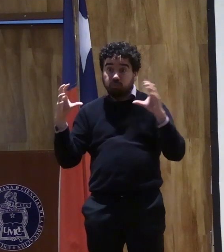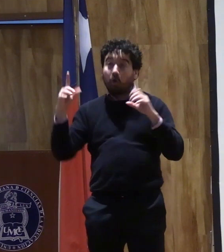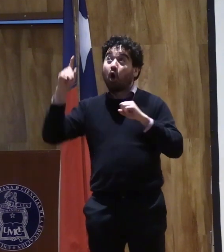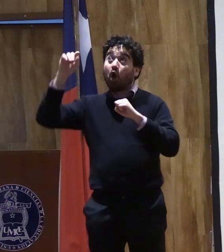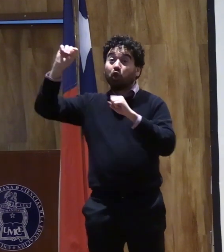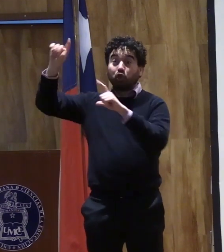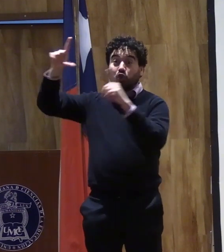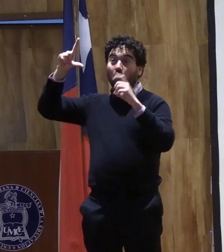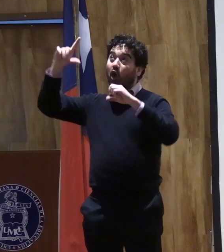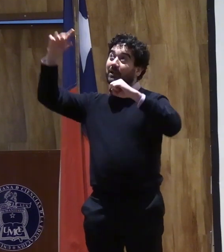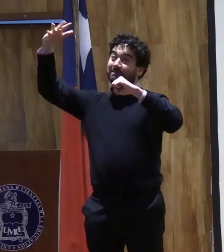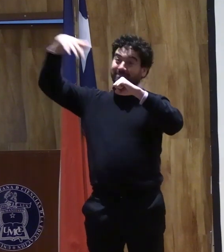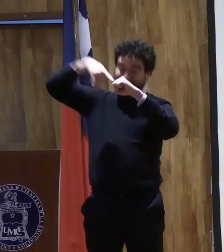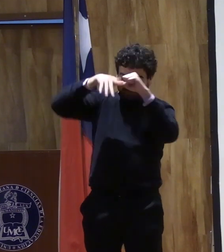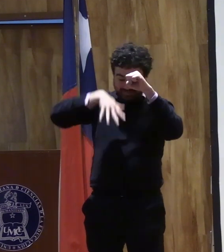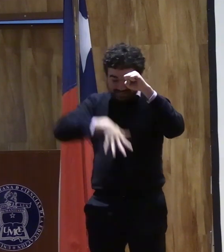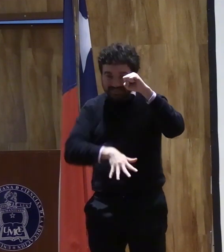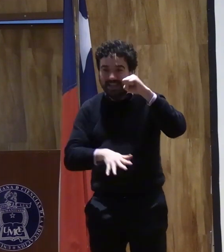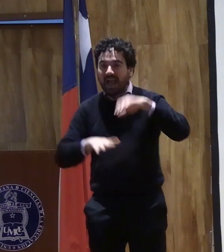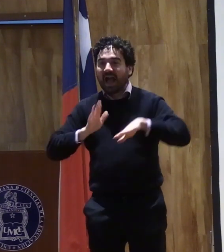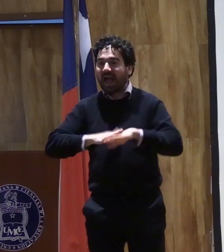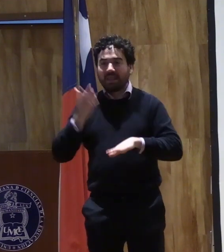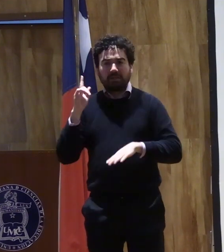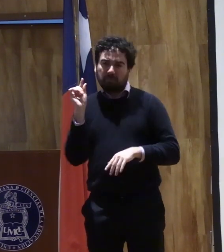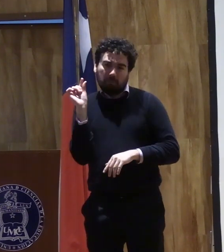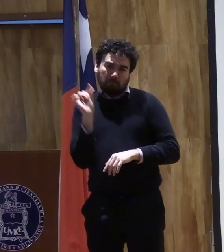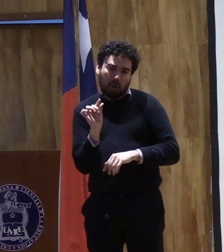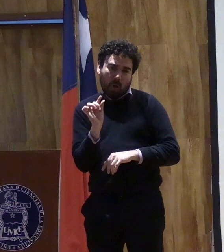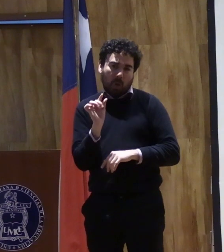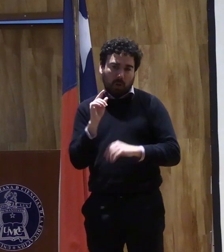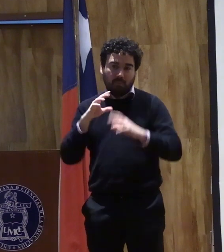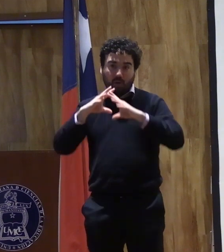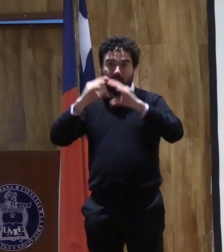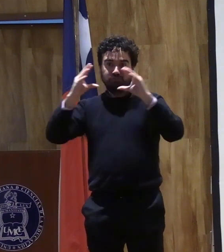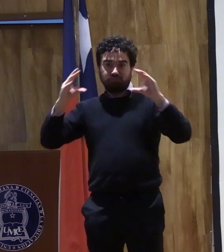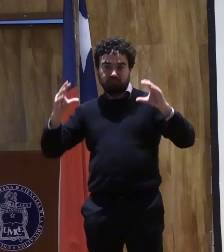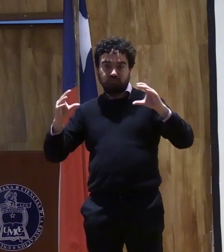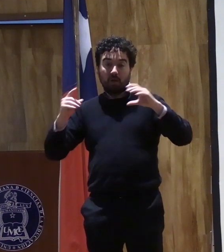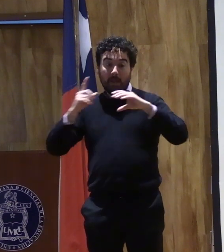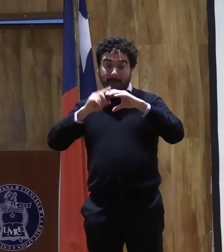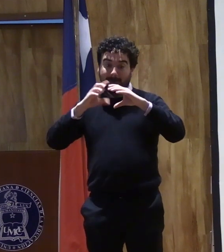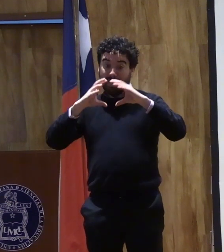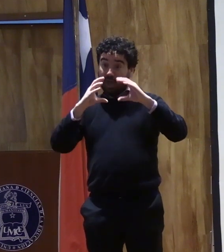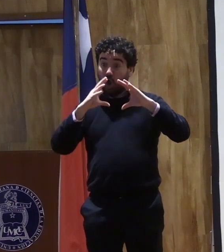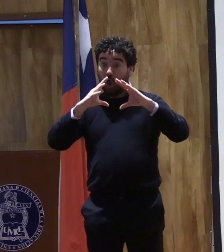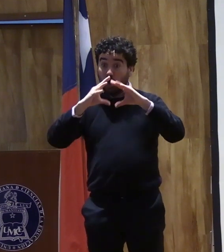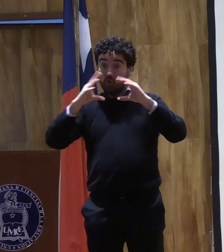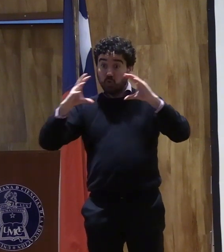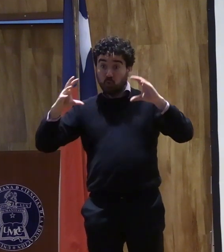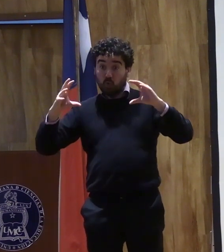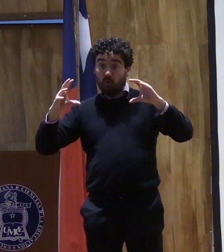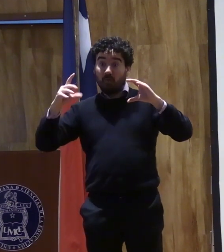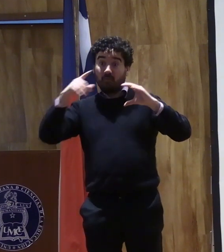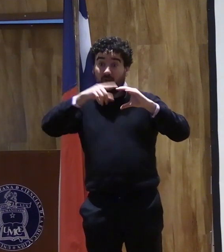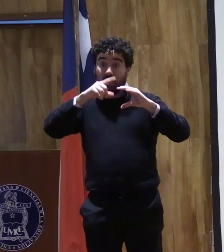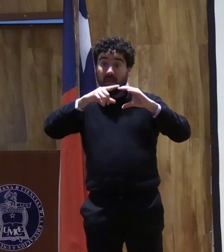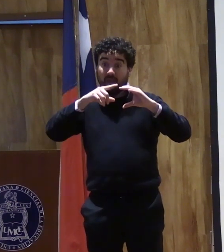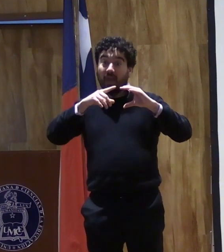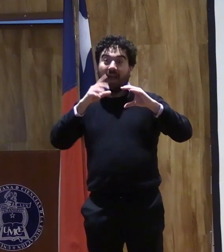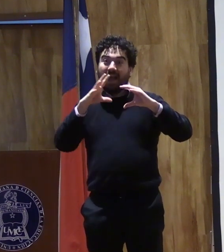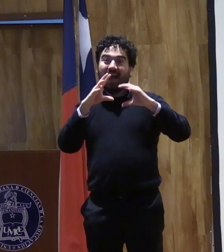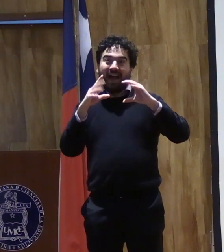suelo, pero particularmente las nubes no permiten que el suelo se enfríe en la